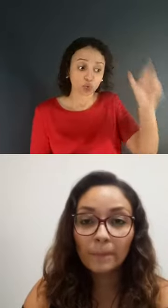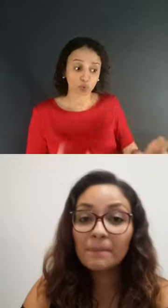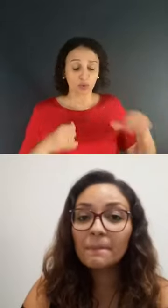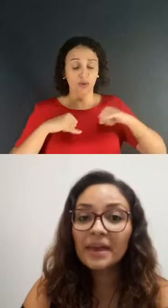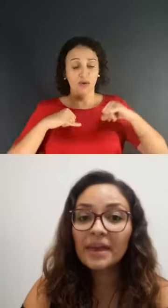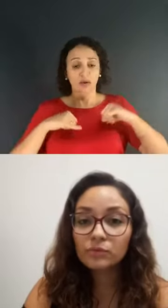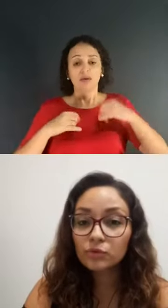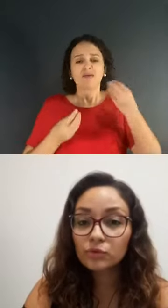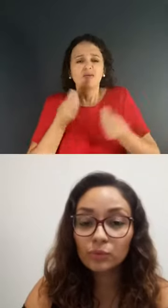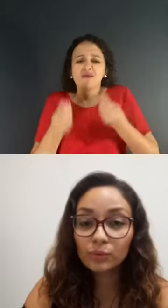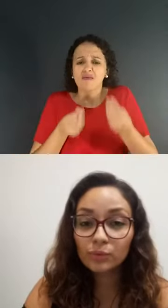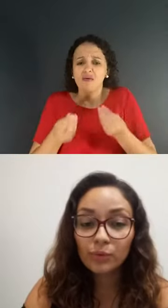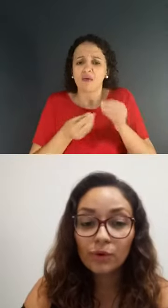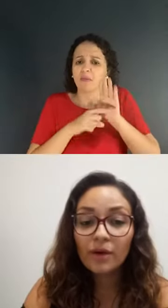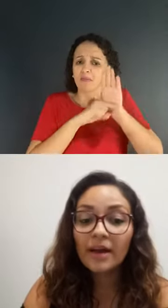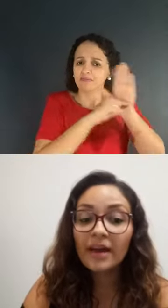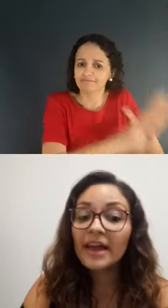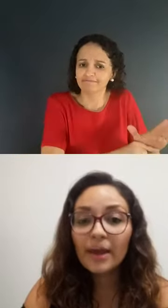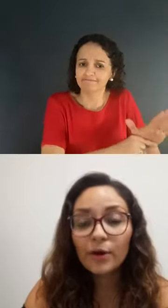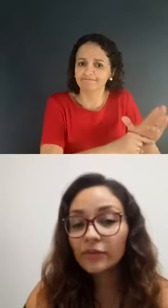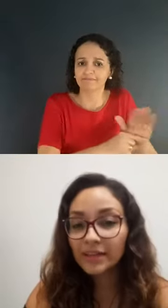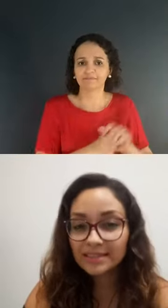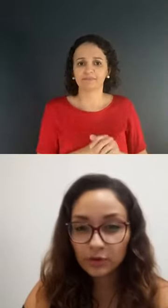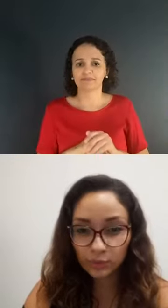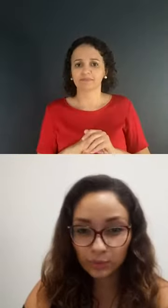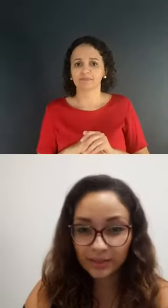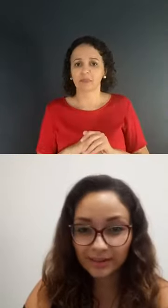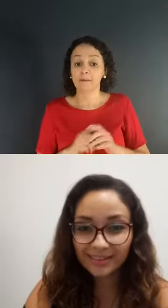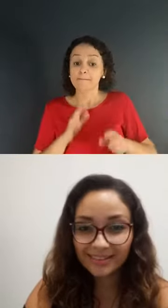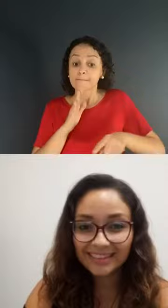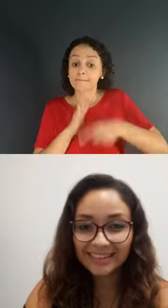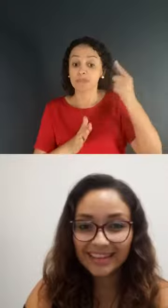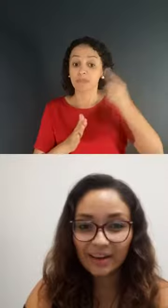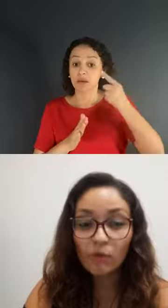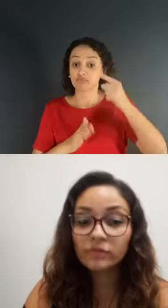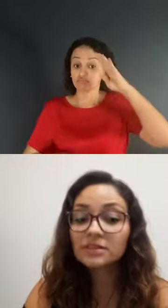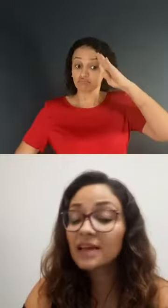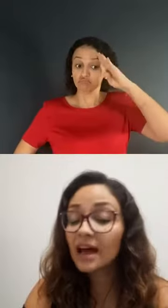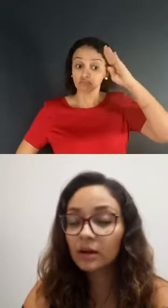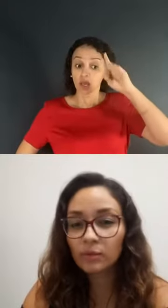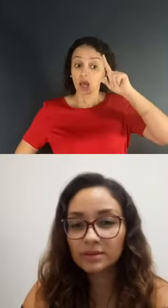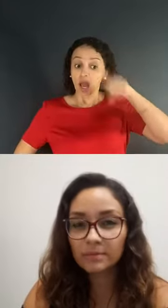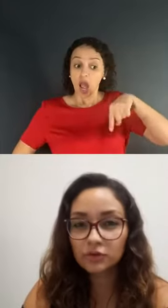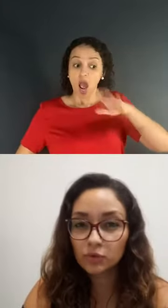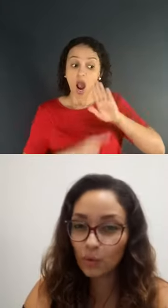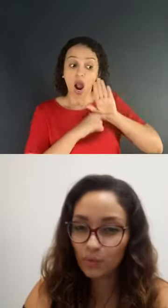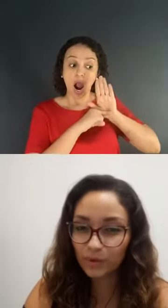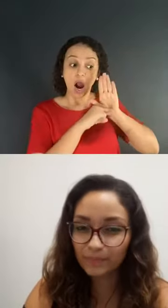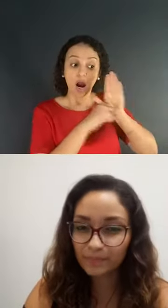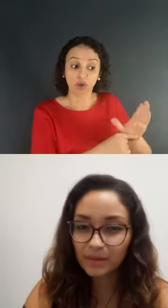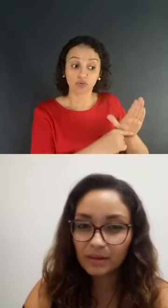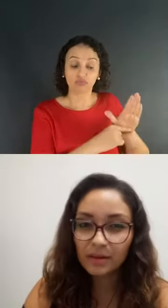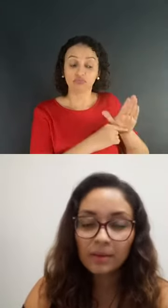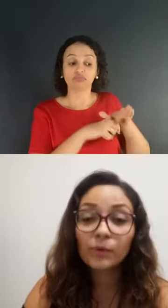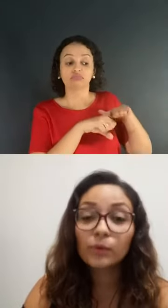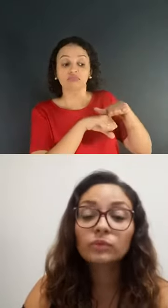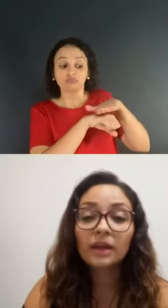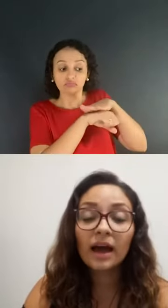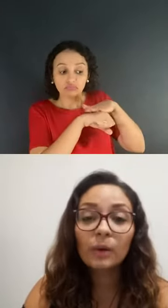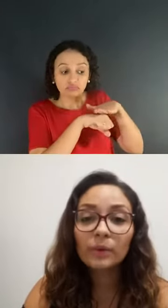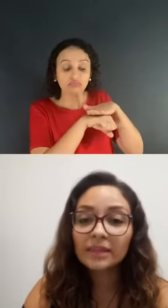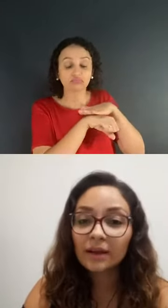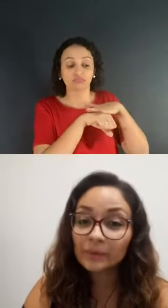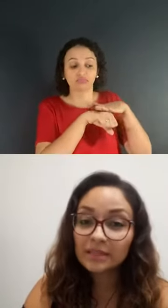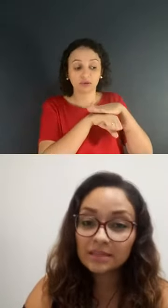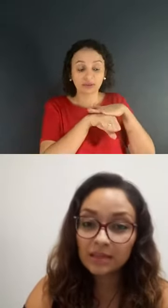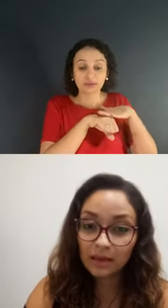O primeiro de tudo é oferecer ajuda, né? Conversar com essa pessoa,